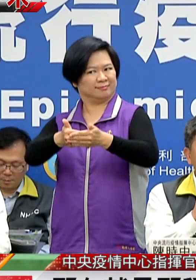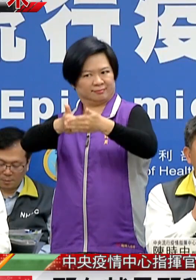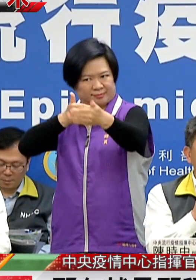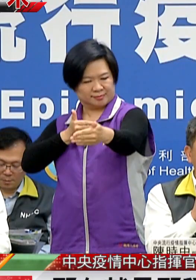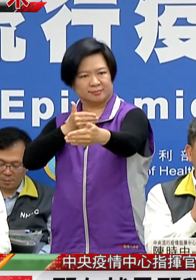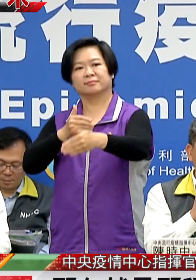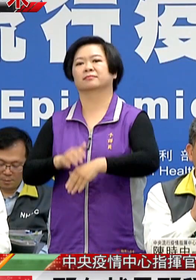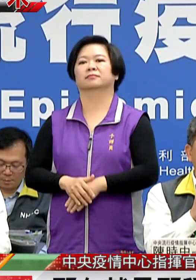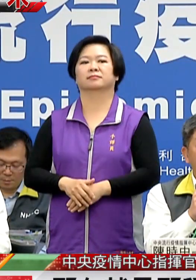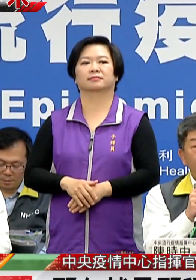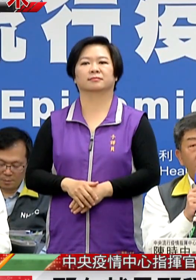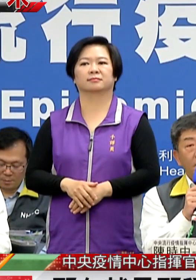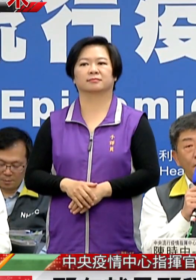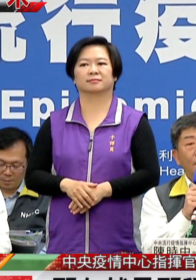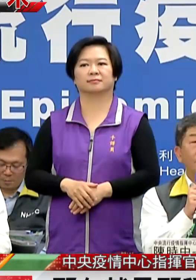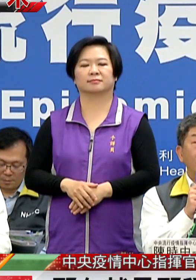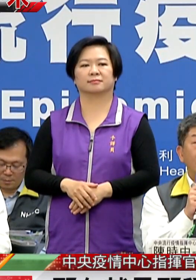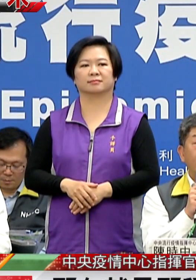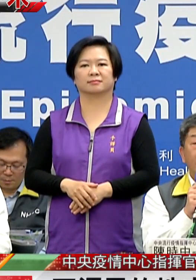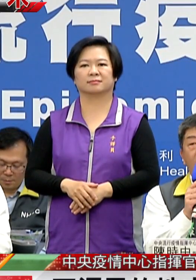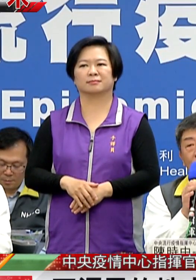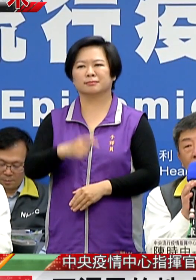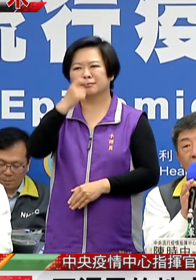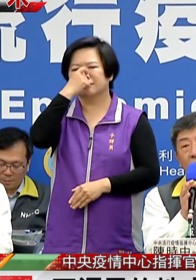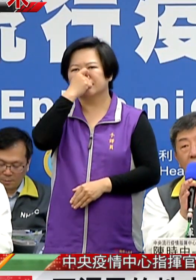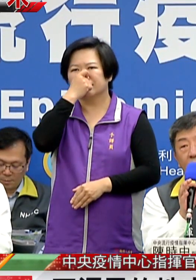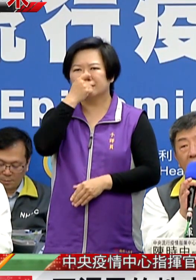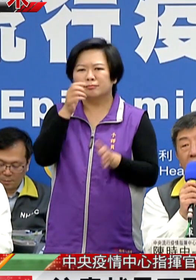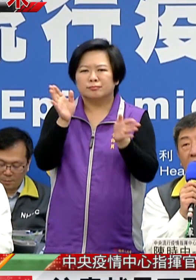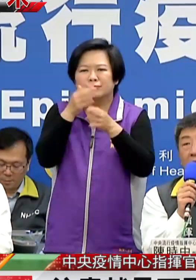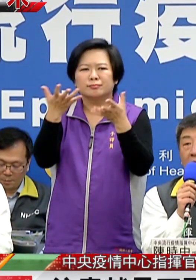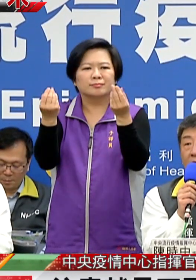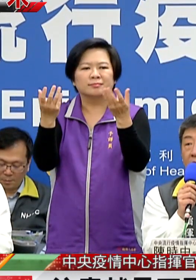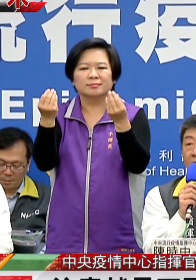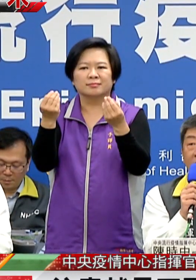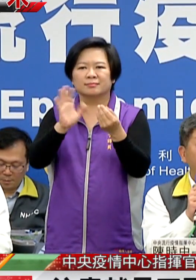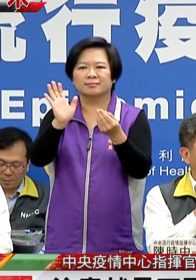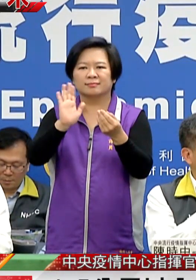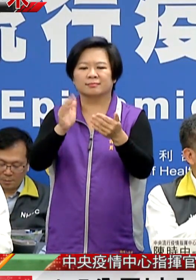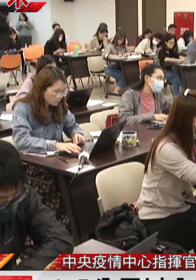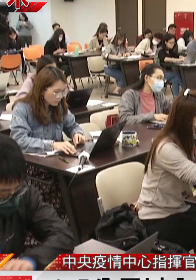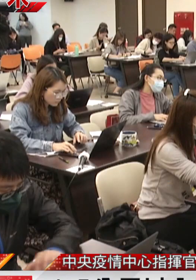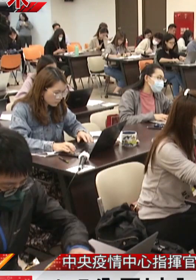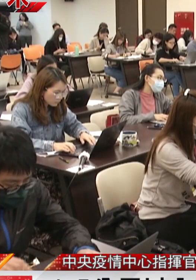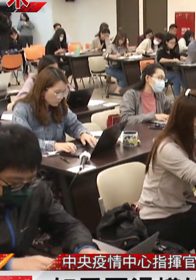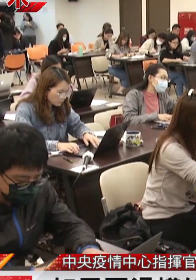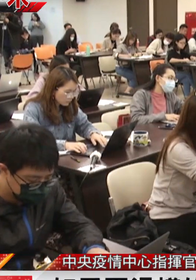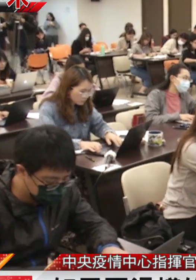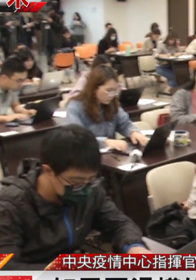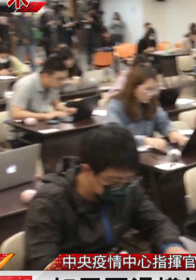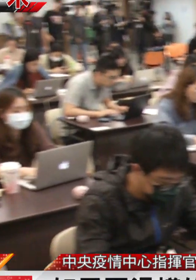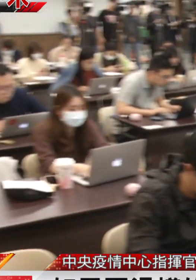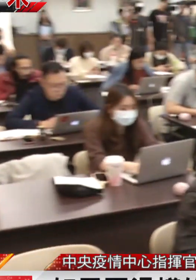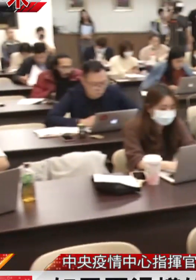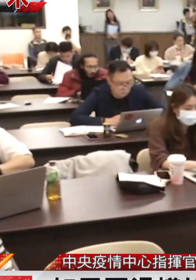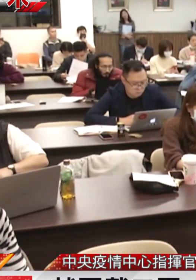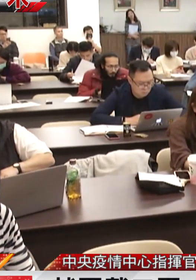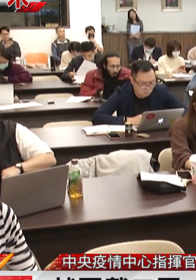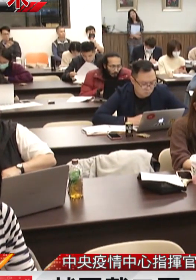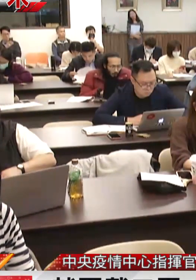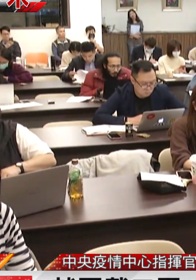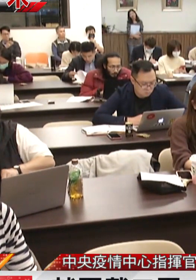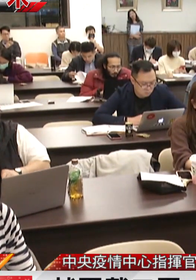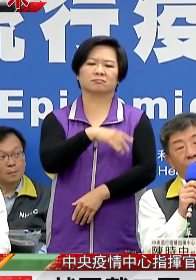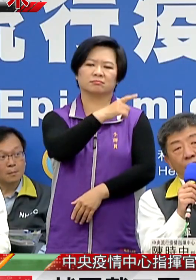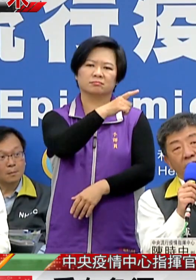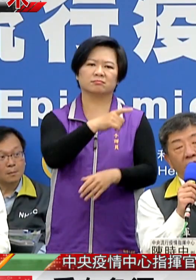在。就是那种不通风的地方，注意就是不要在1.5公尺以内。那如果要这样的距离，就要戴